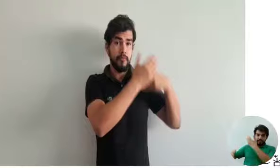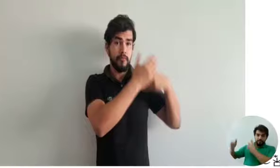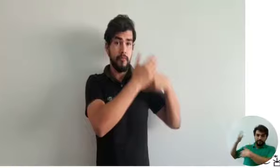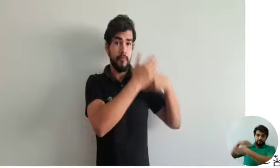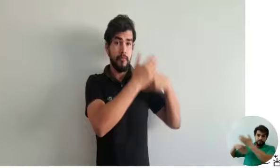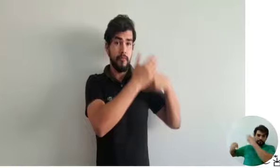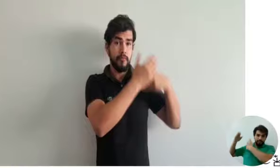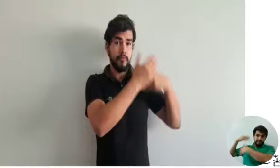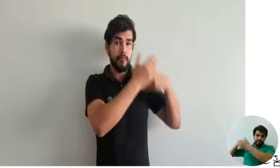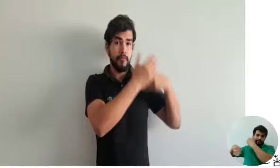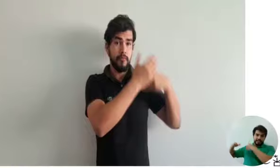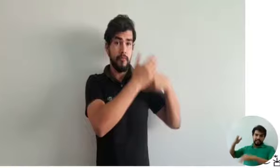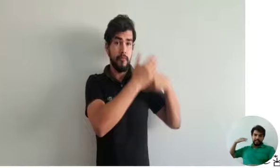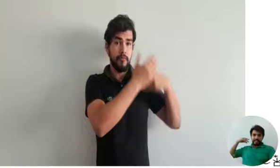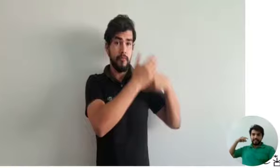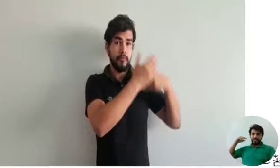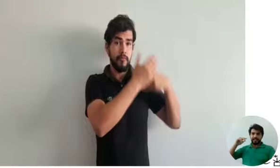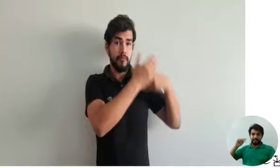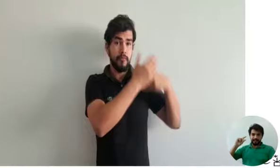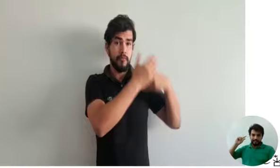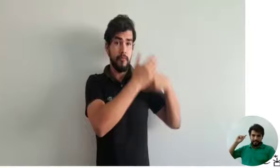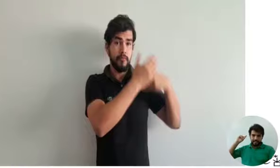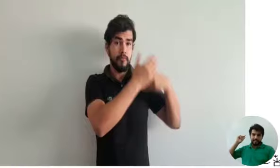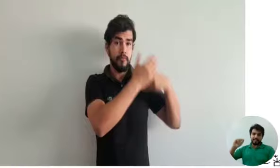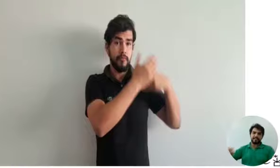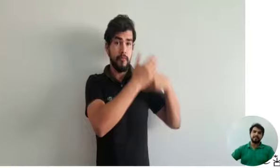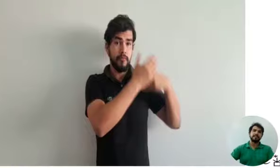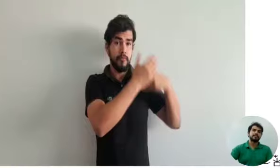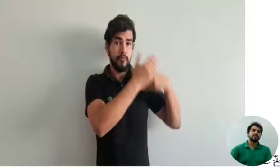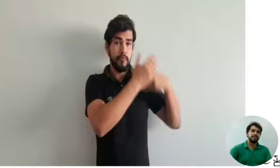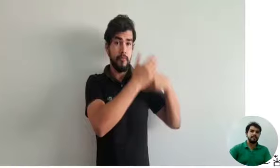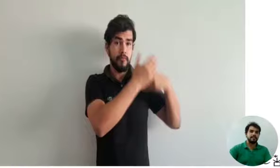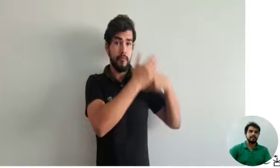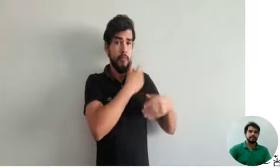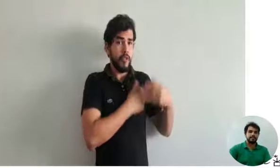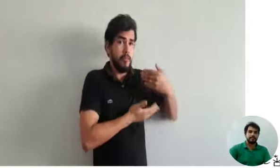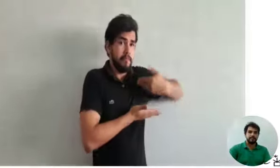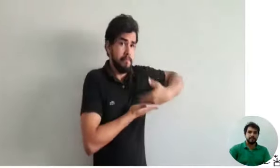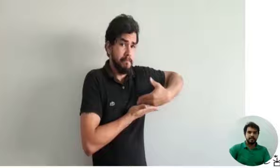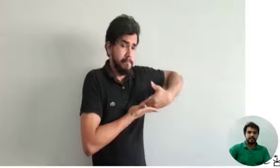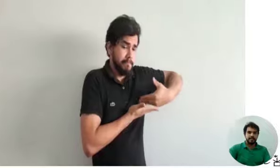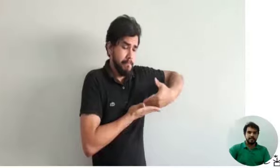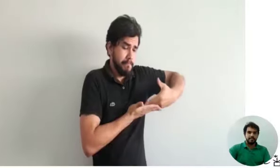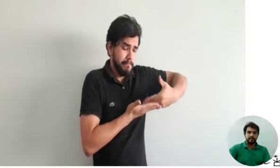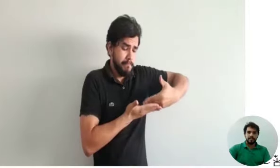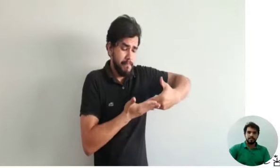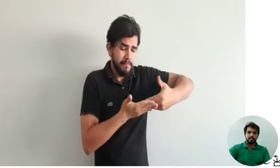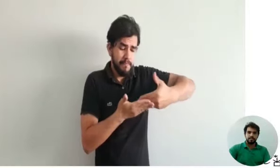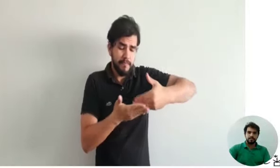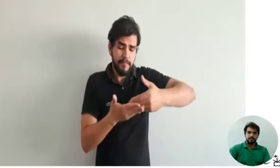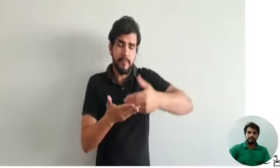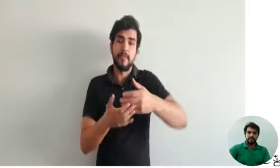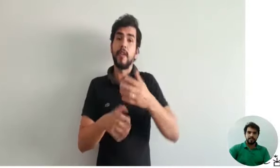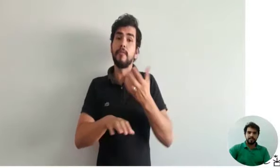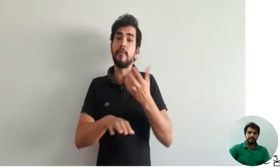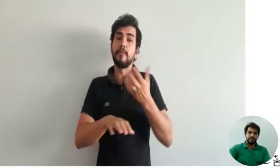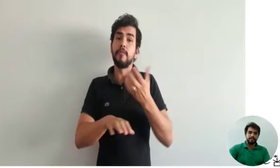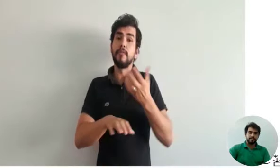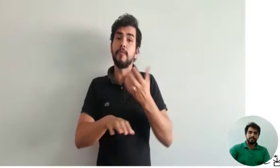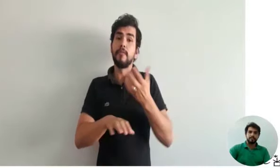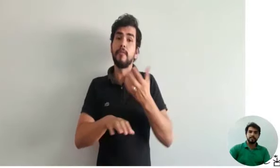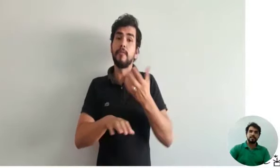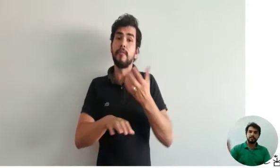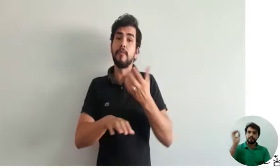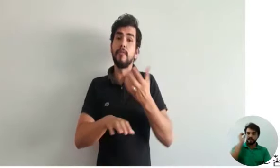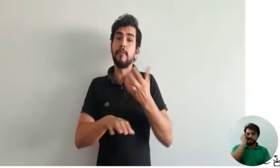antes, muito antes, lá atrás, o que ele vai fazer? Ele vai estudar, ele vai